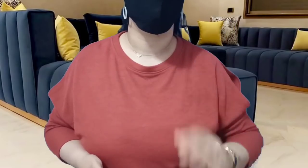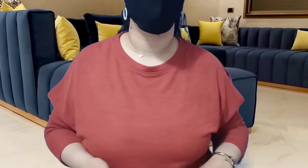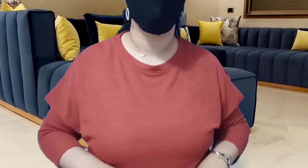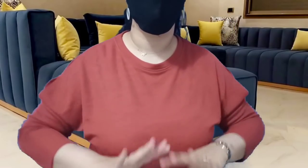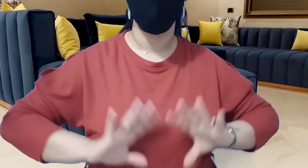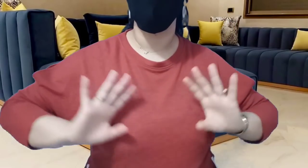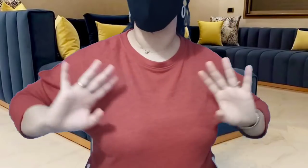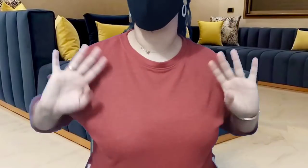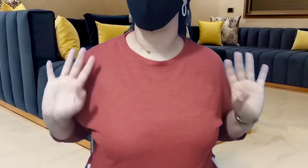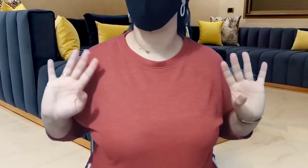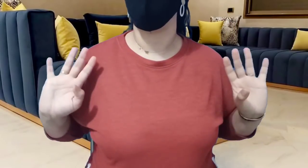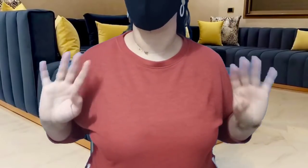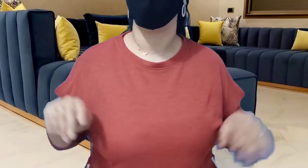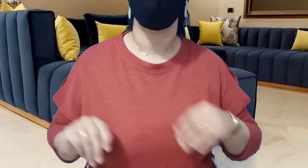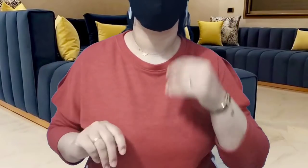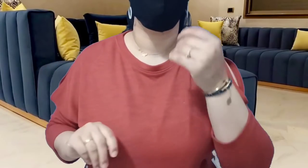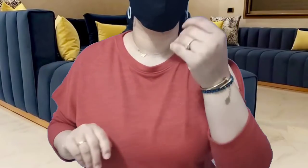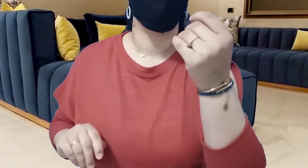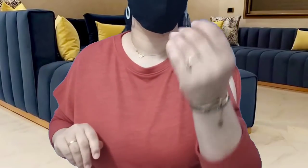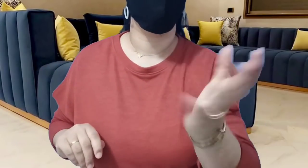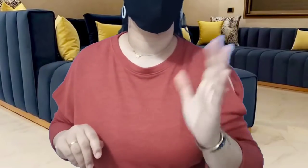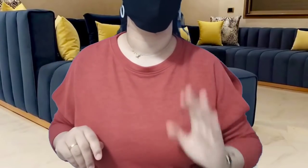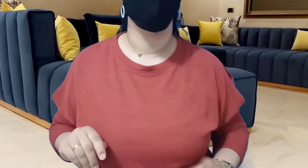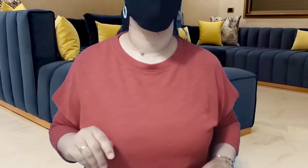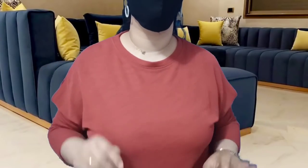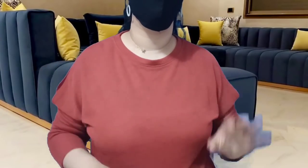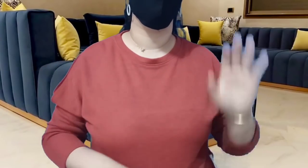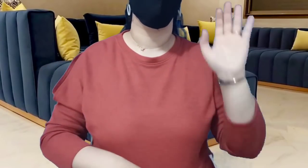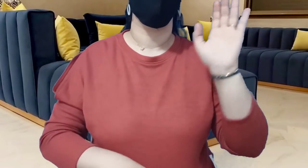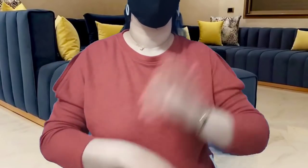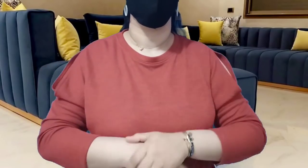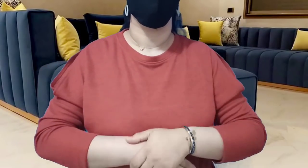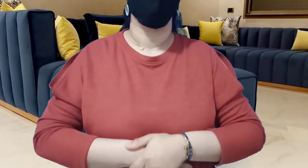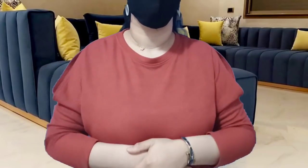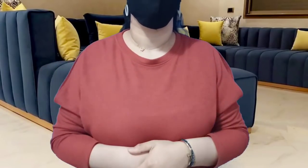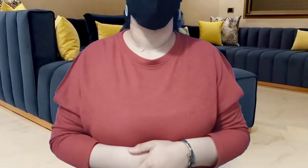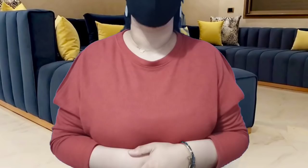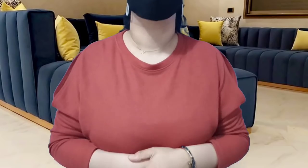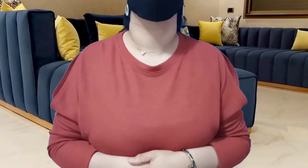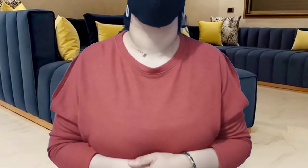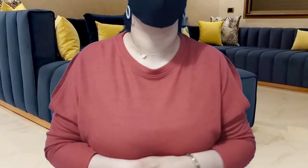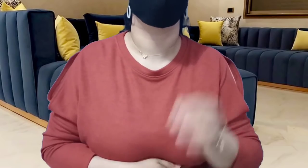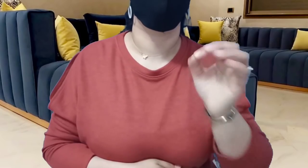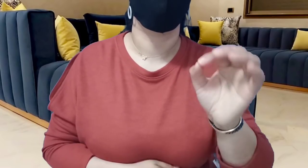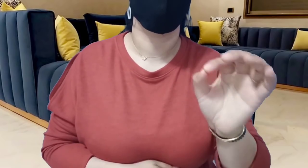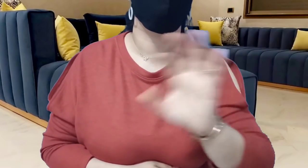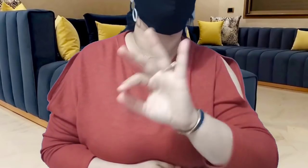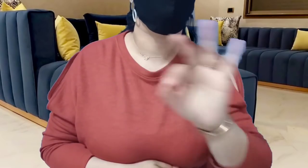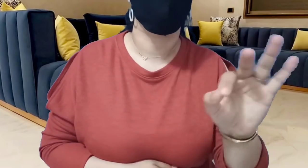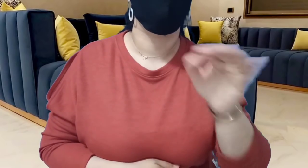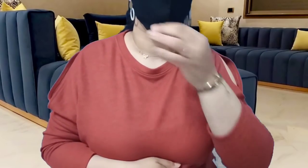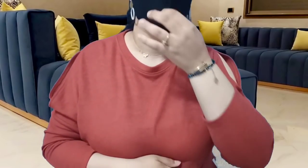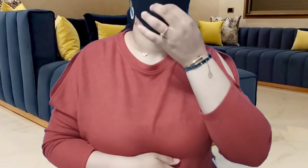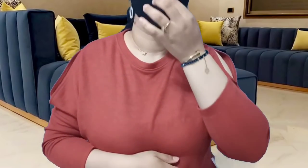ويتكرم على أولاده ببرط ما في سكل الاقتصادي أي يا أخوتي ببرط ما في سكل الاقتصادي